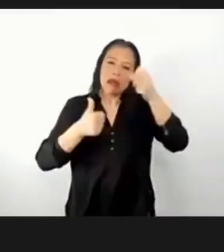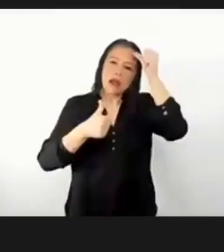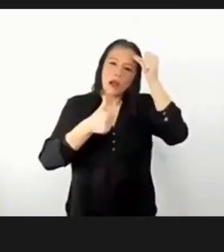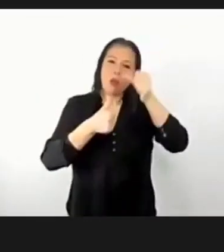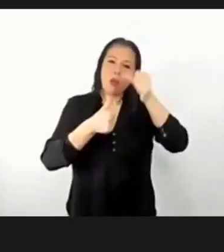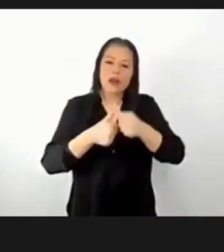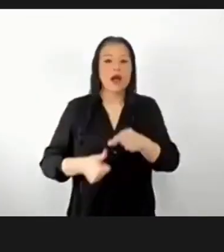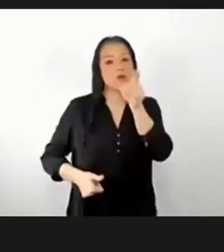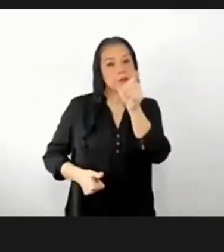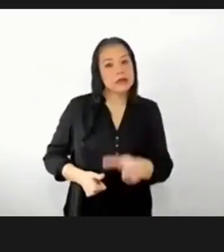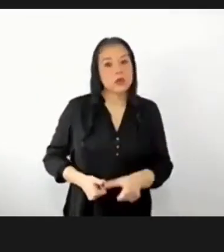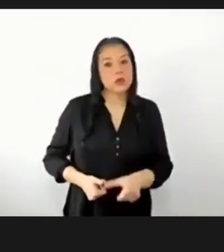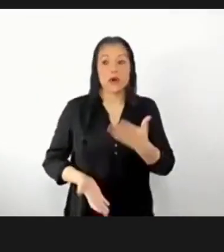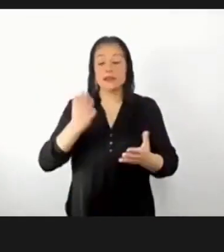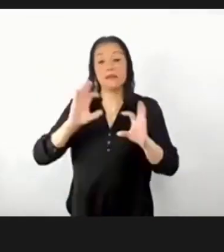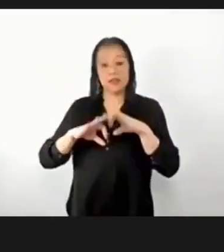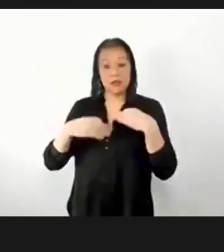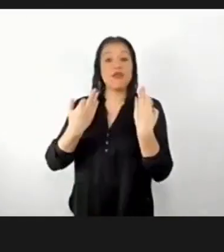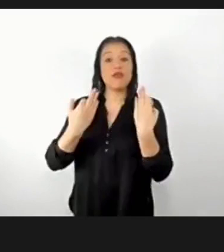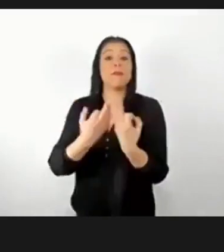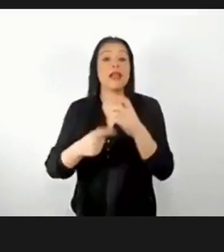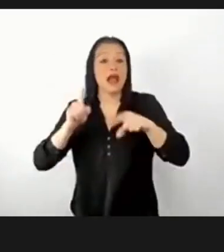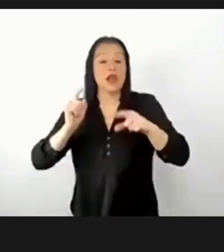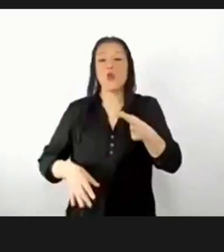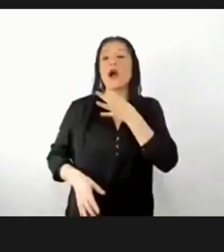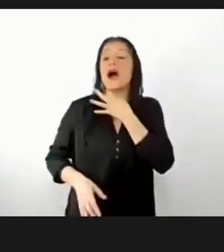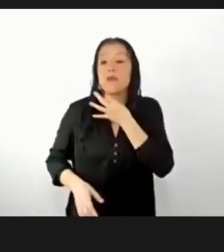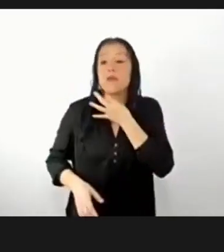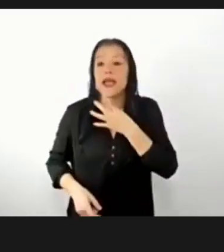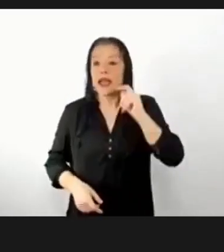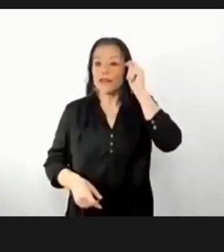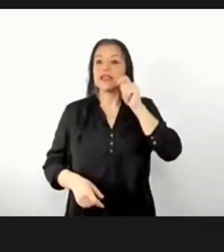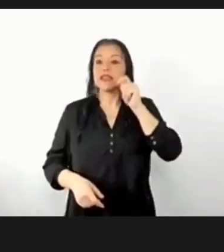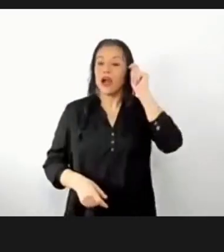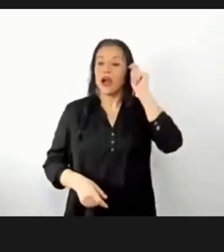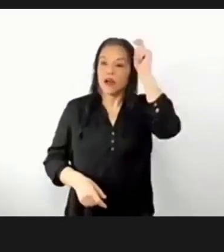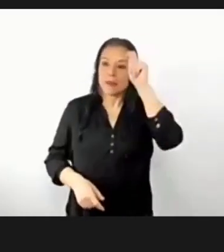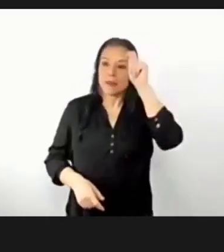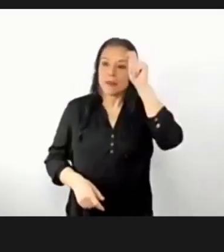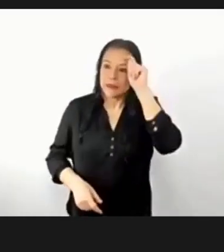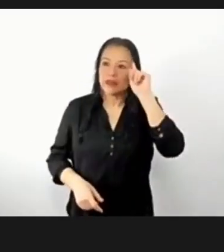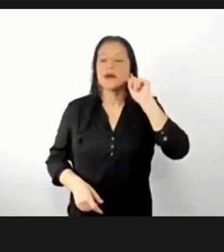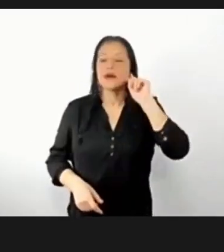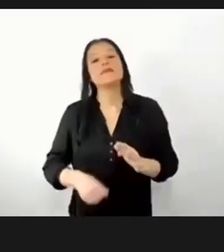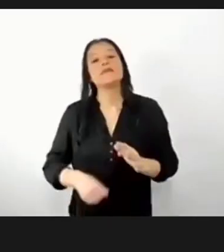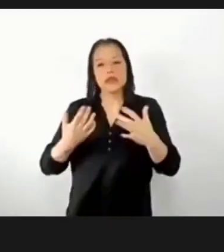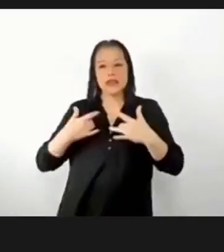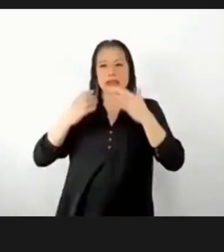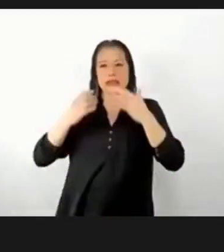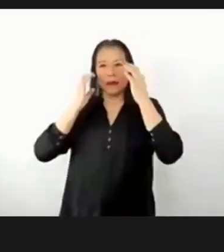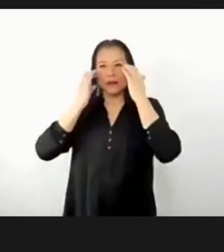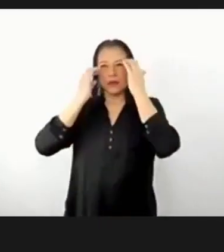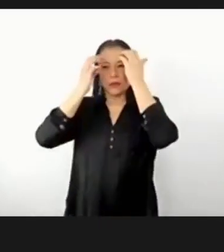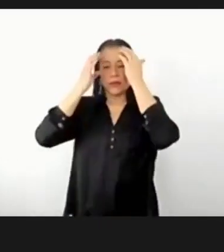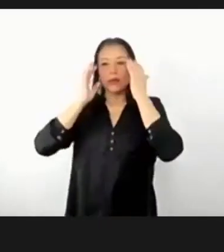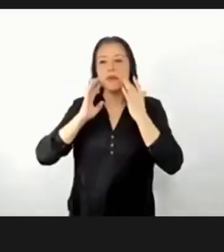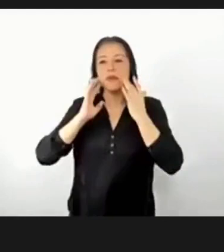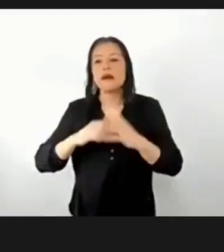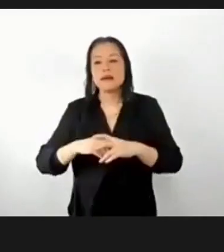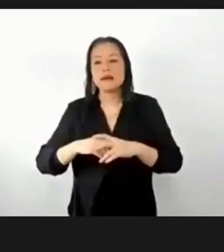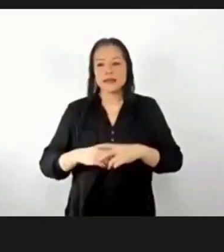ustedes todavía recuerdan a alguien, algún familiar, algún abuelo, algún tío, alguna tía, que tenía marcas en el rostro